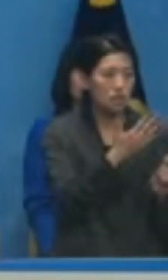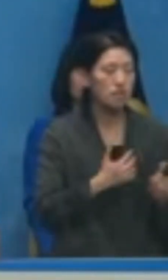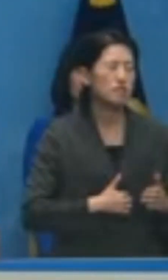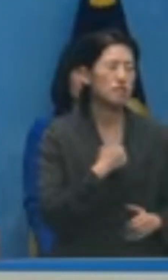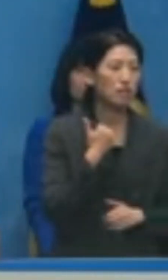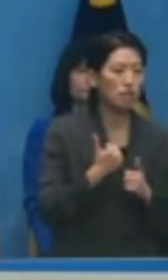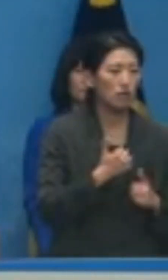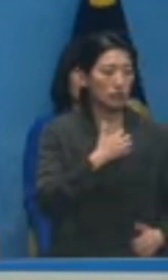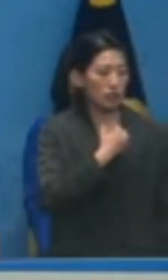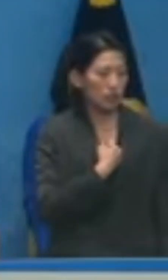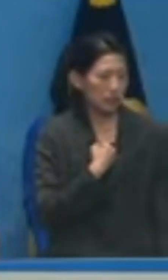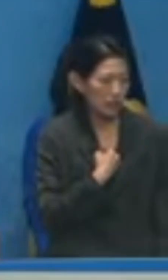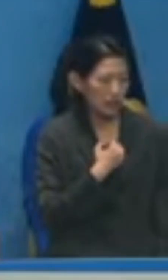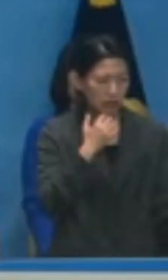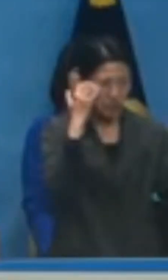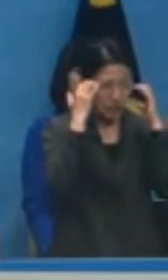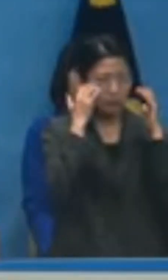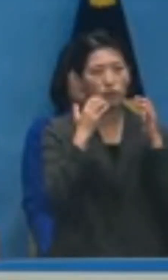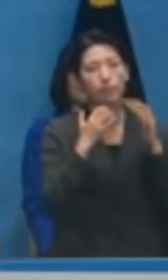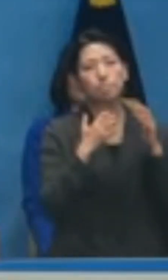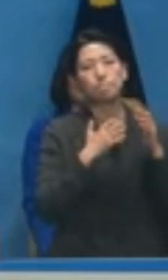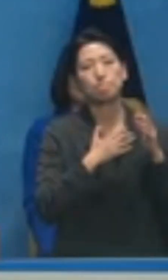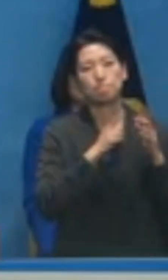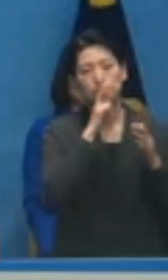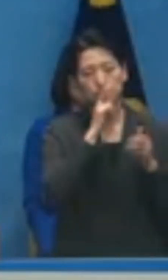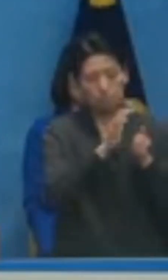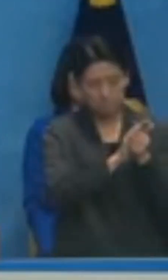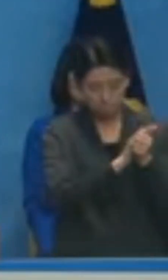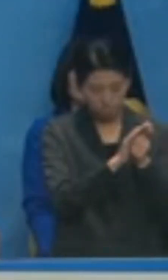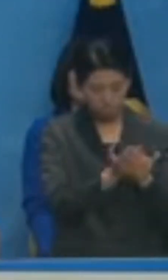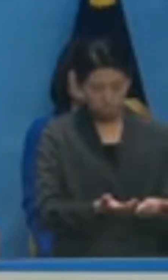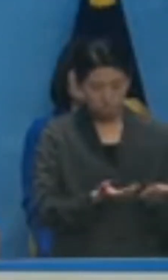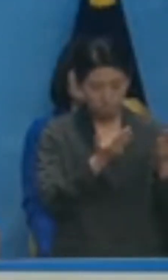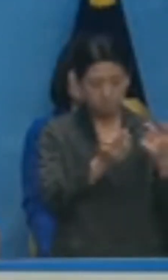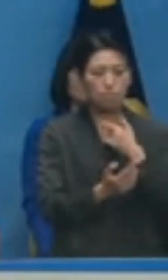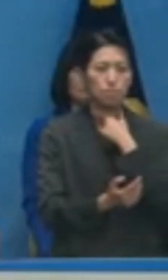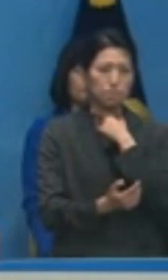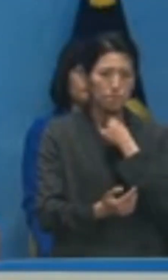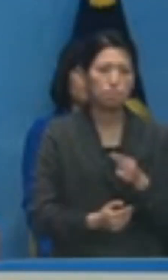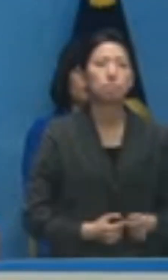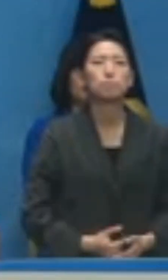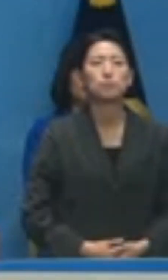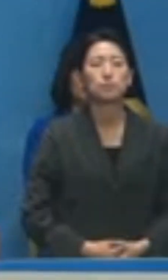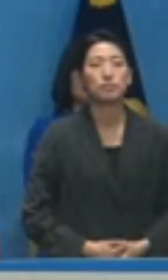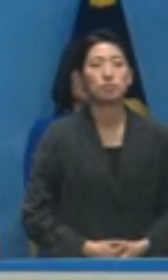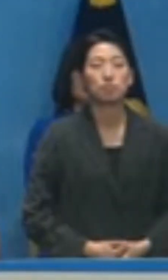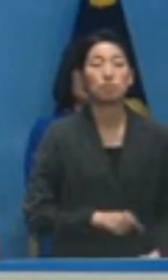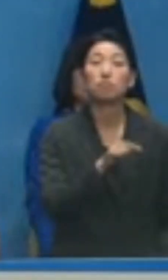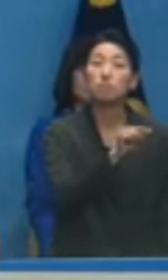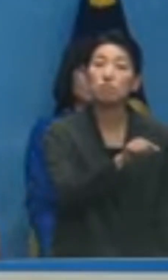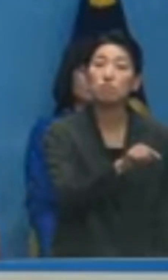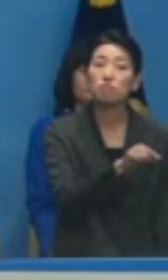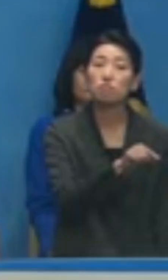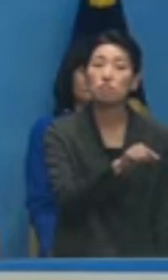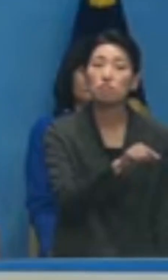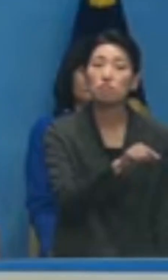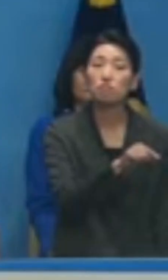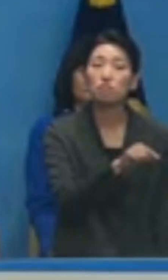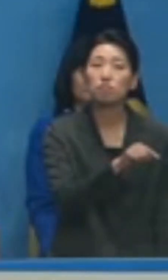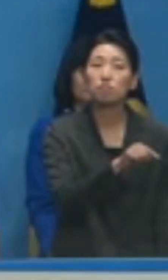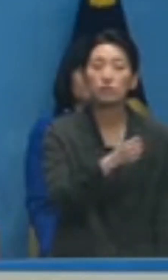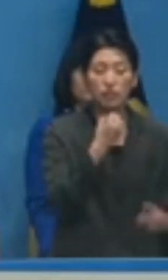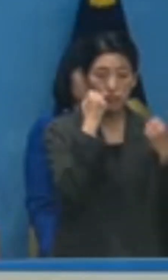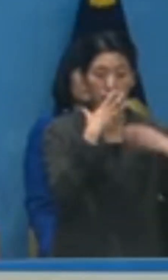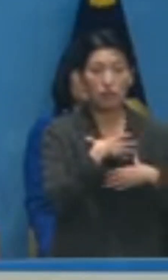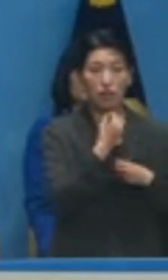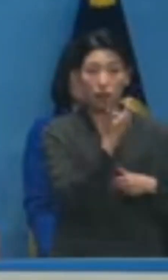여러분께 진심으로 이런 말씀을 드립니다. 신안산선 목선전철 사업의 관리 감독 책임을 지고 있는